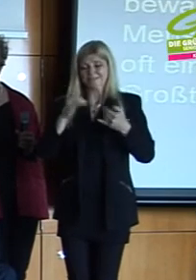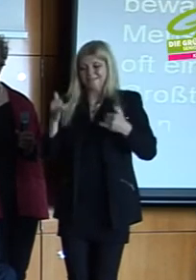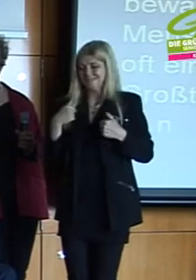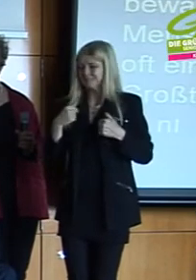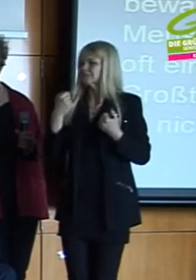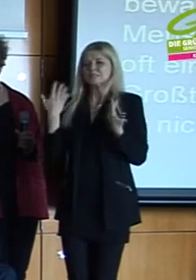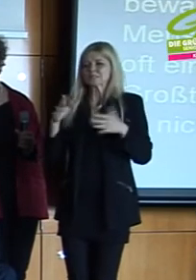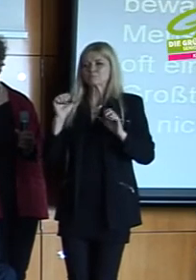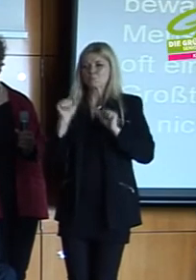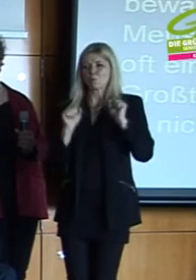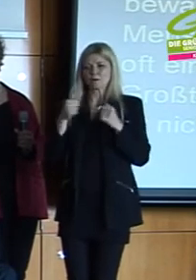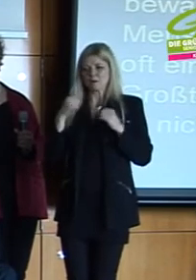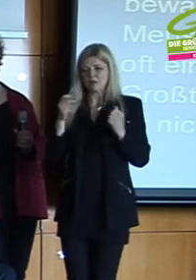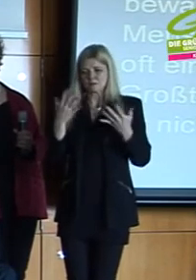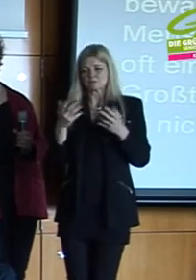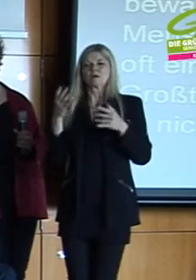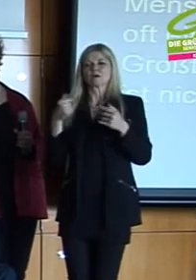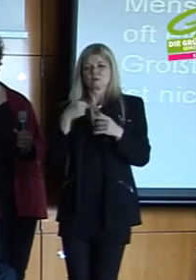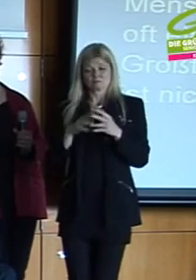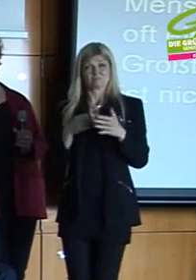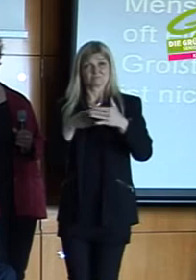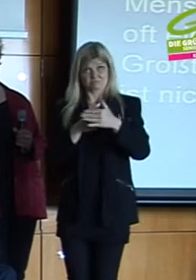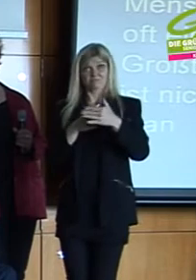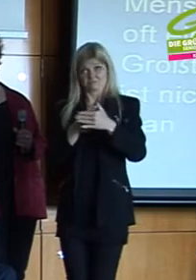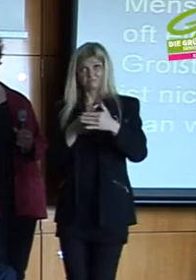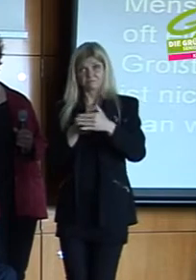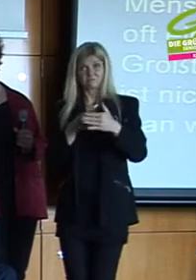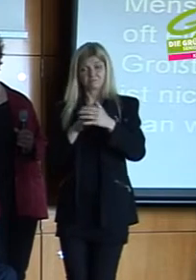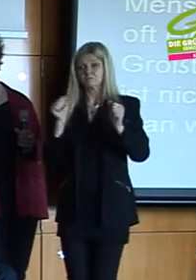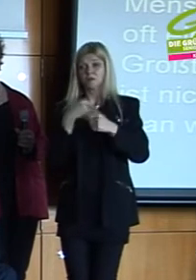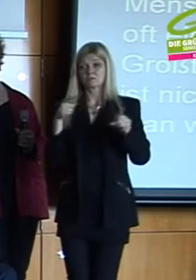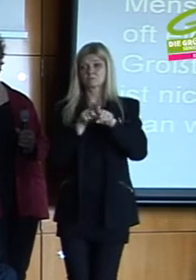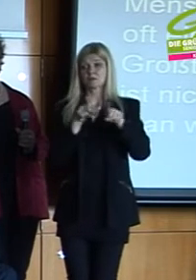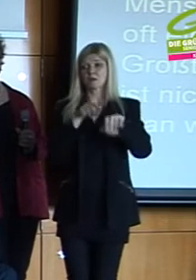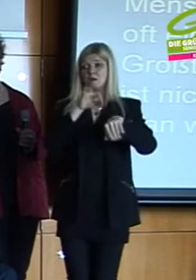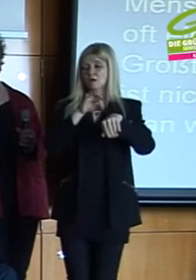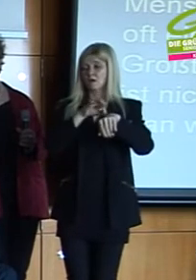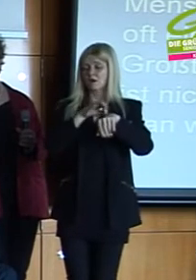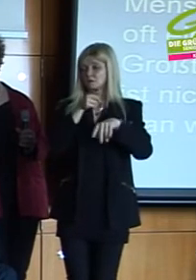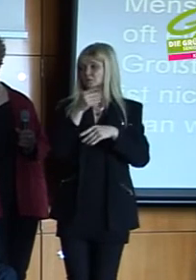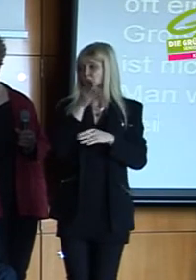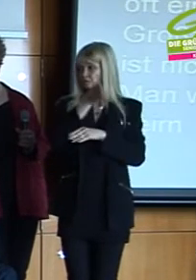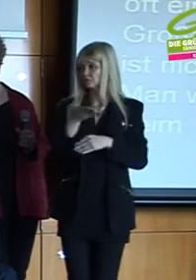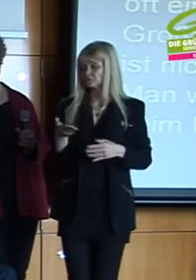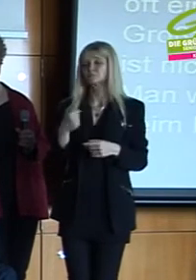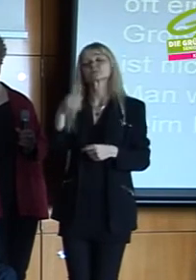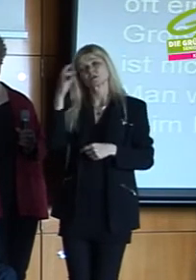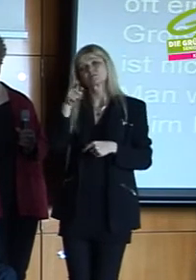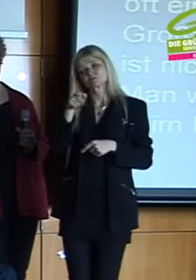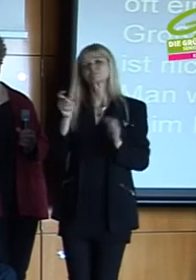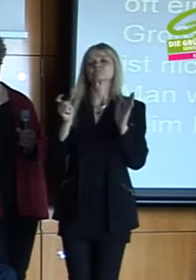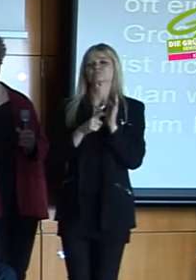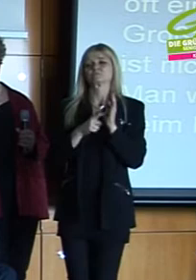und steht vor einer unüberwindbaren Hürde. Ich glaube, hier ist wirklich gefordert, dass man